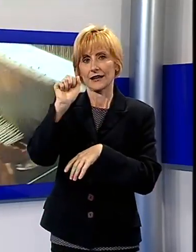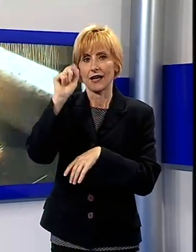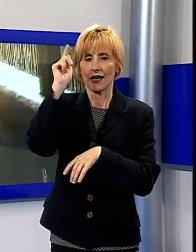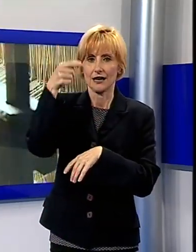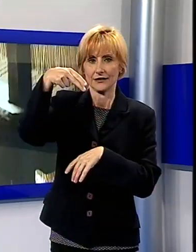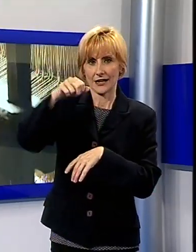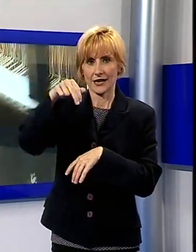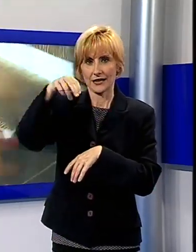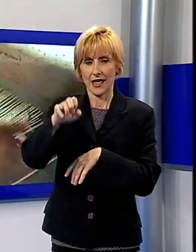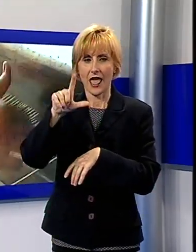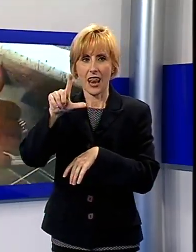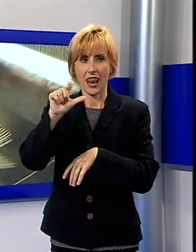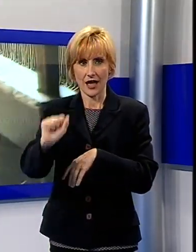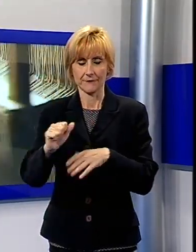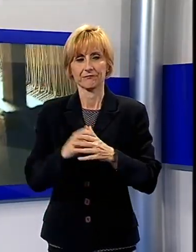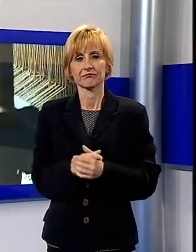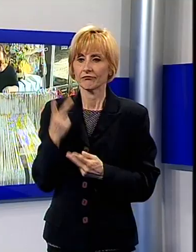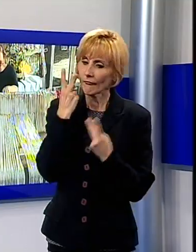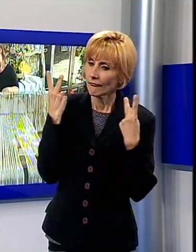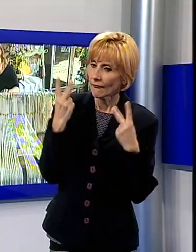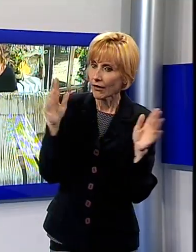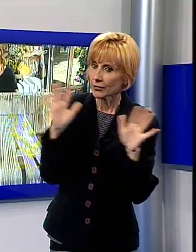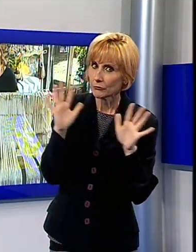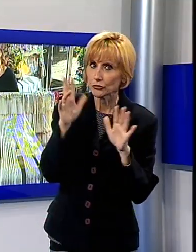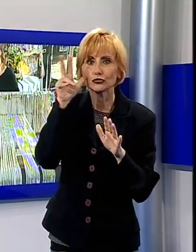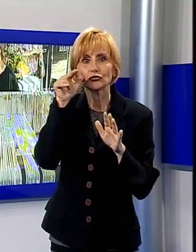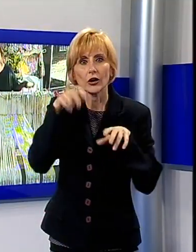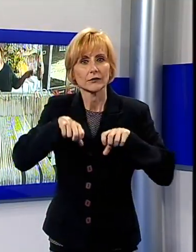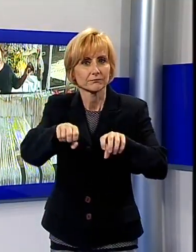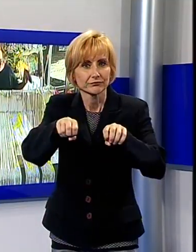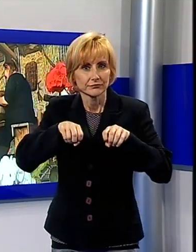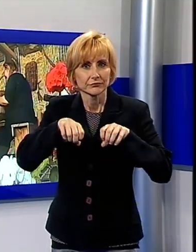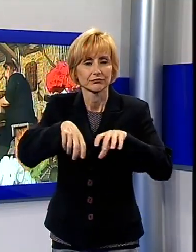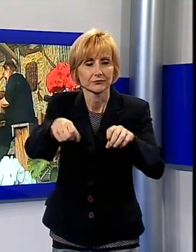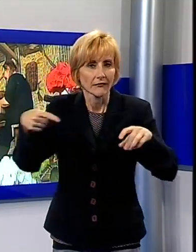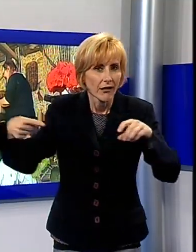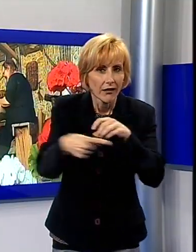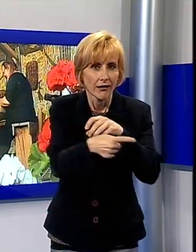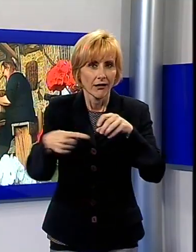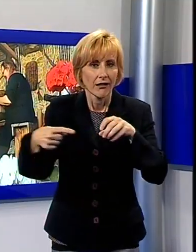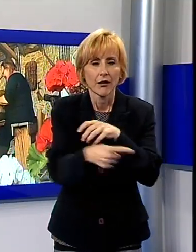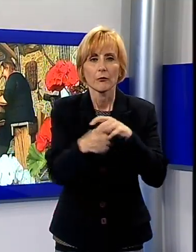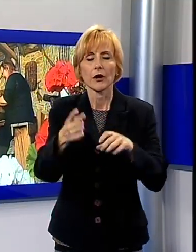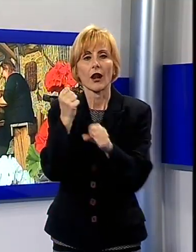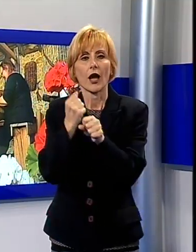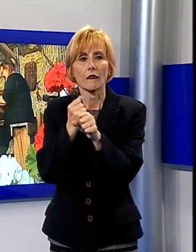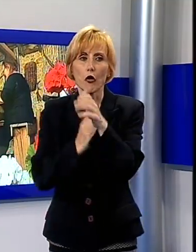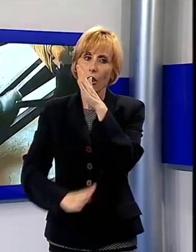È anche dal modo come questa signora muove le mani che si capisce l'importanza dei mestieri antichi e quanto sia importante salvaguardarli e mantenerli